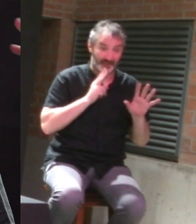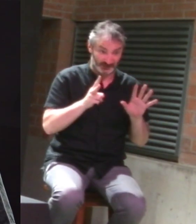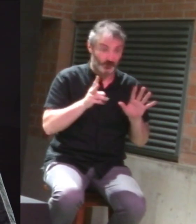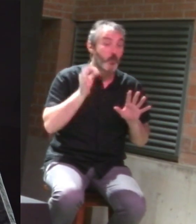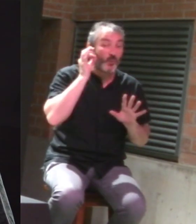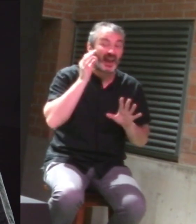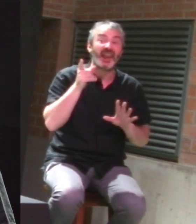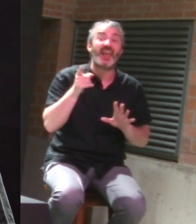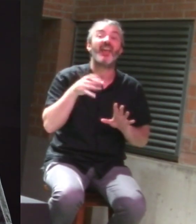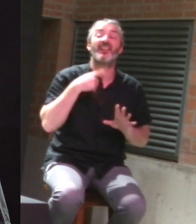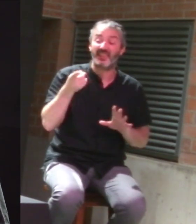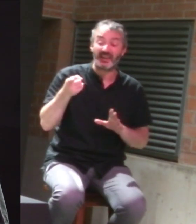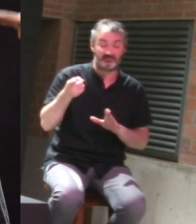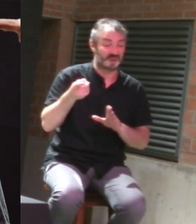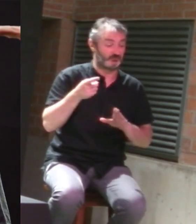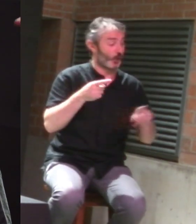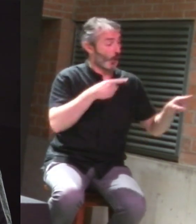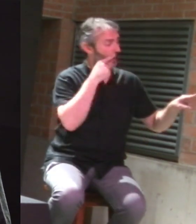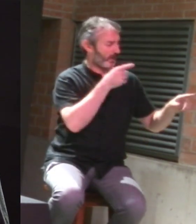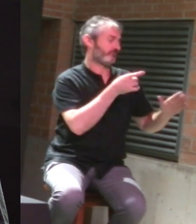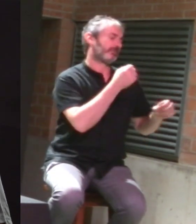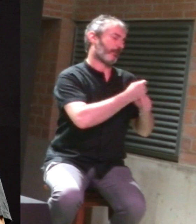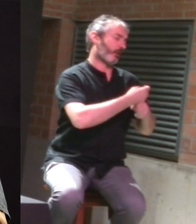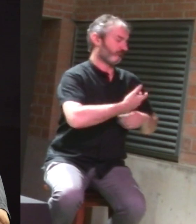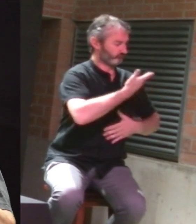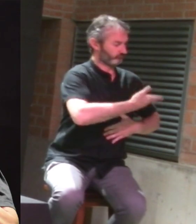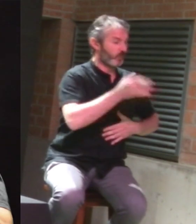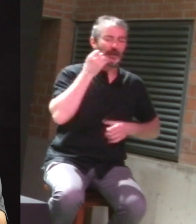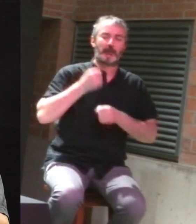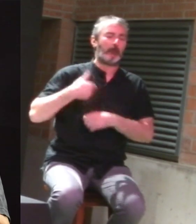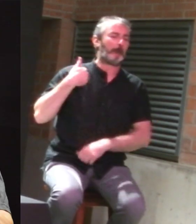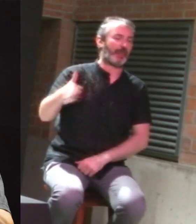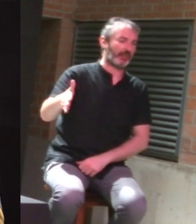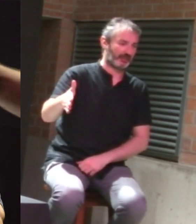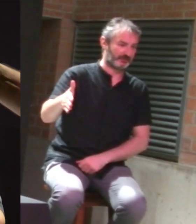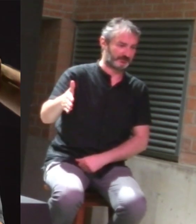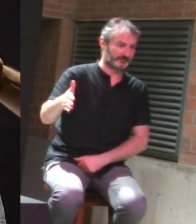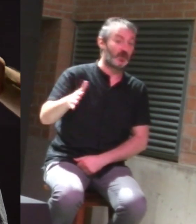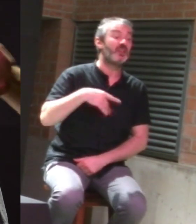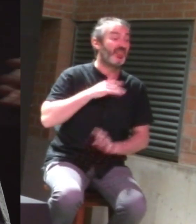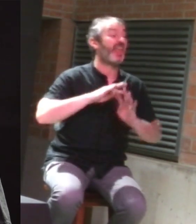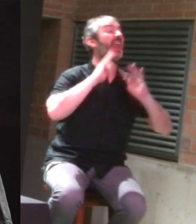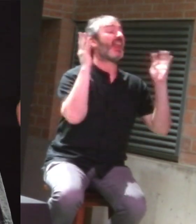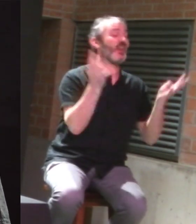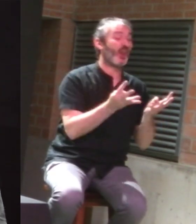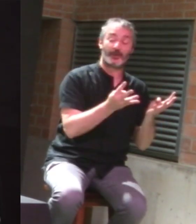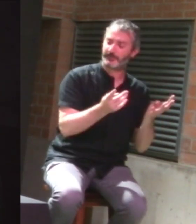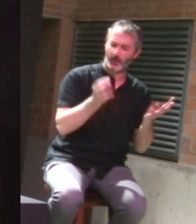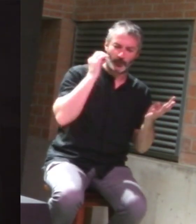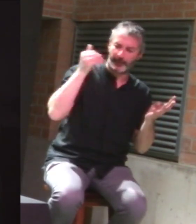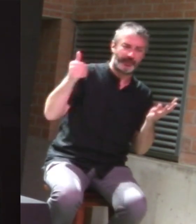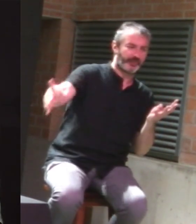obra cualificada y, por tanto, en las sociedades obreras de oficio tenían una actitud de exclusión de estas